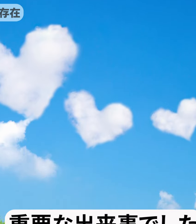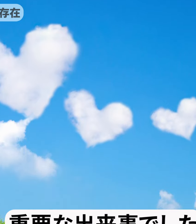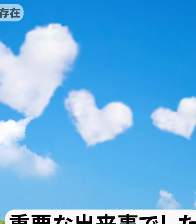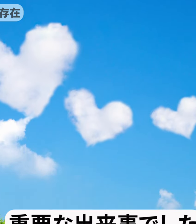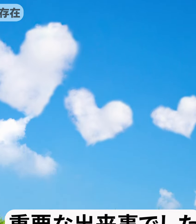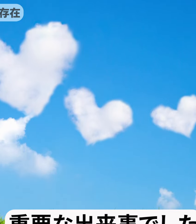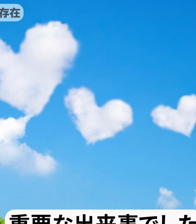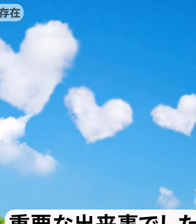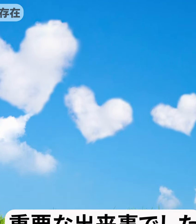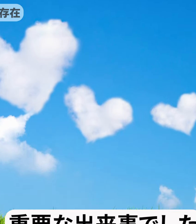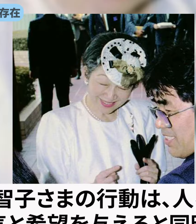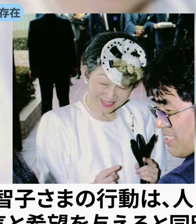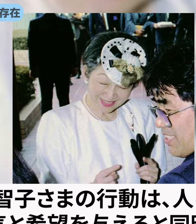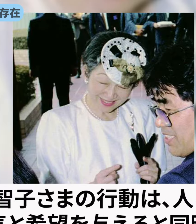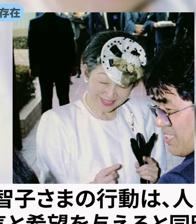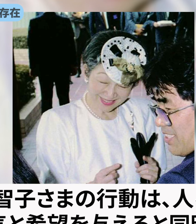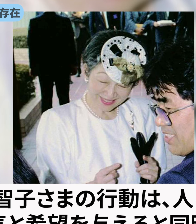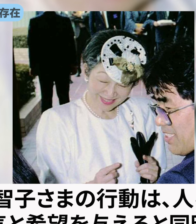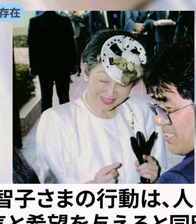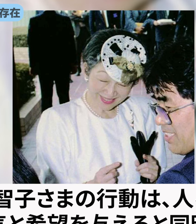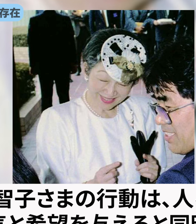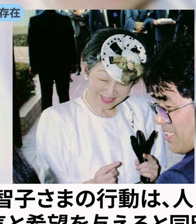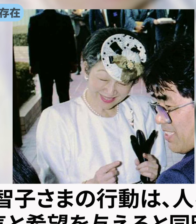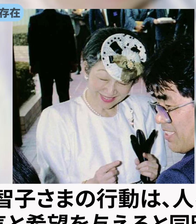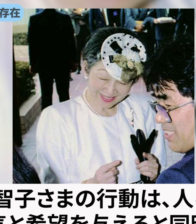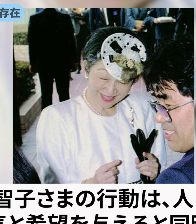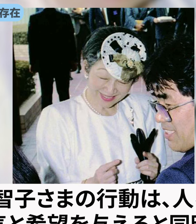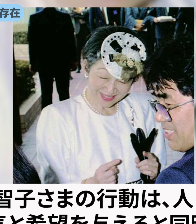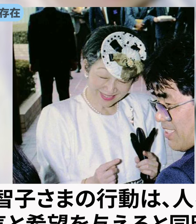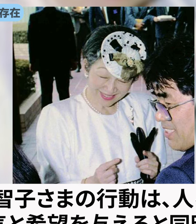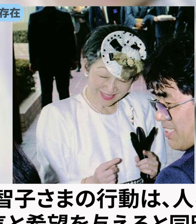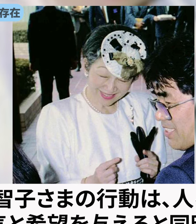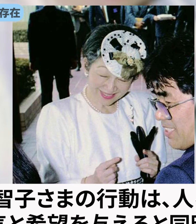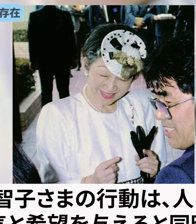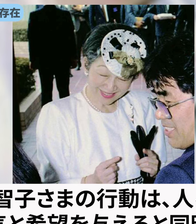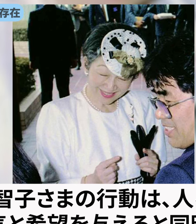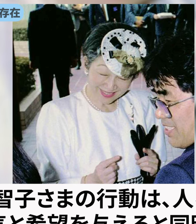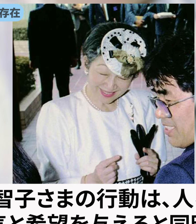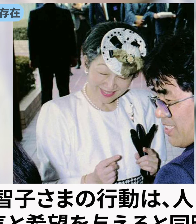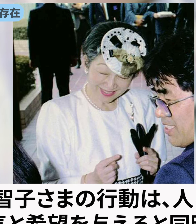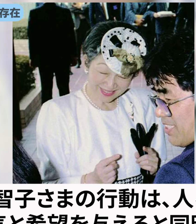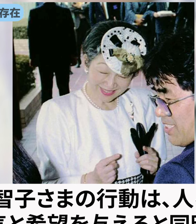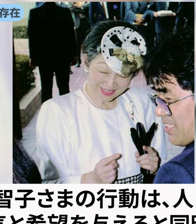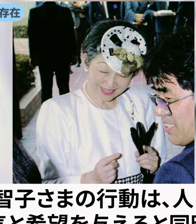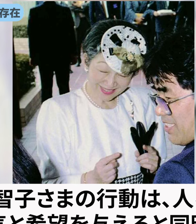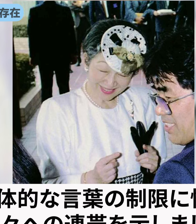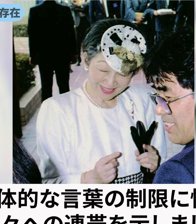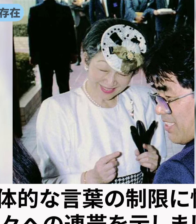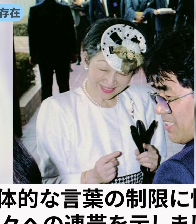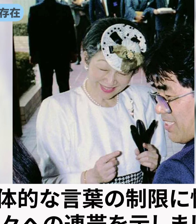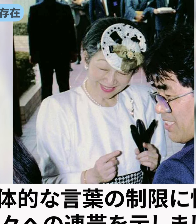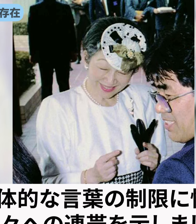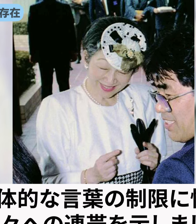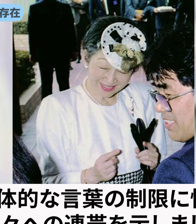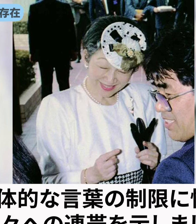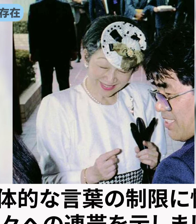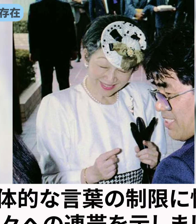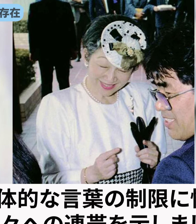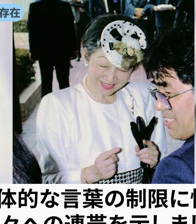でした。美智子さまの行動は人々に勇気と希望を与えると同時に、身体的な言葉の制限に悩む